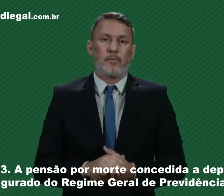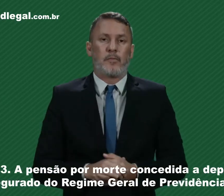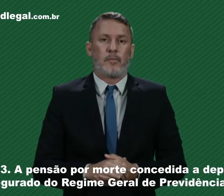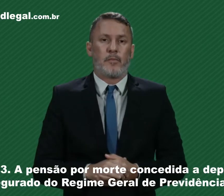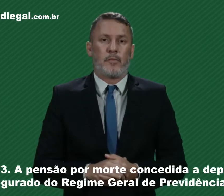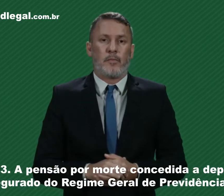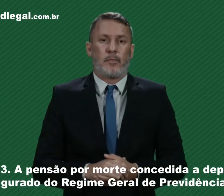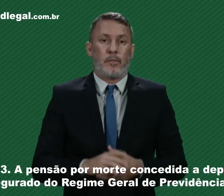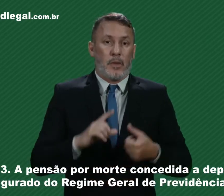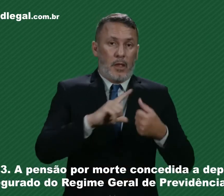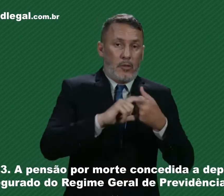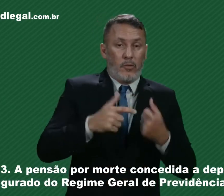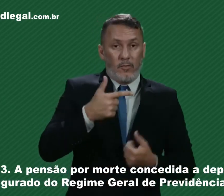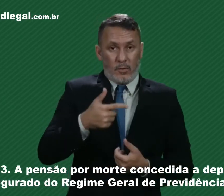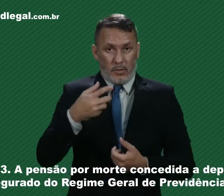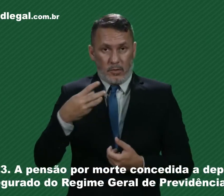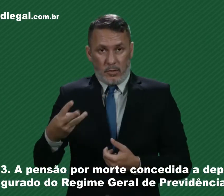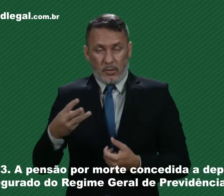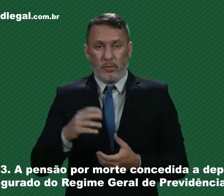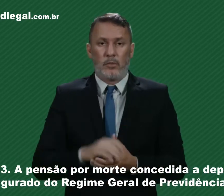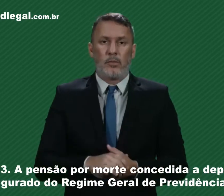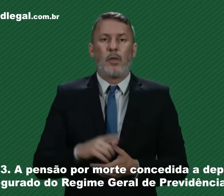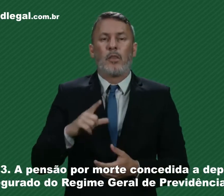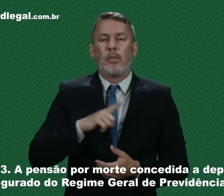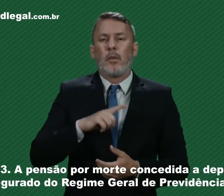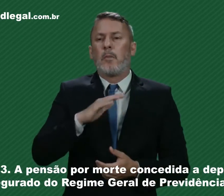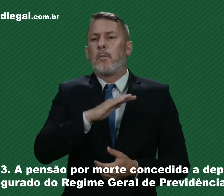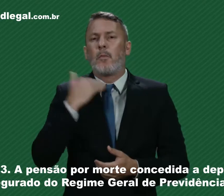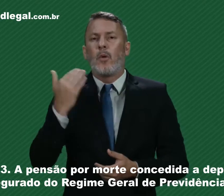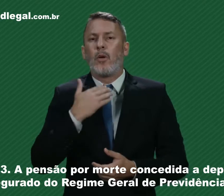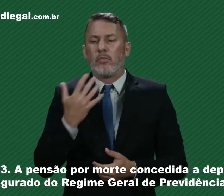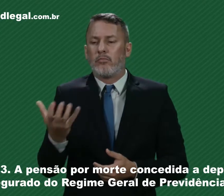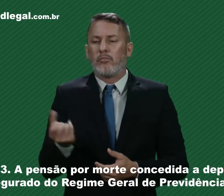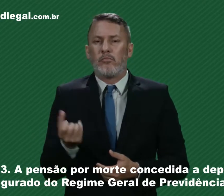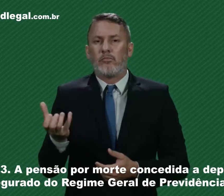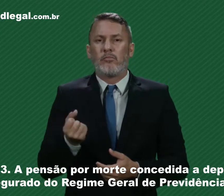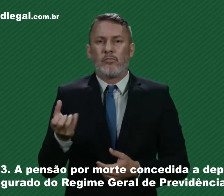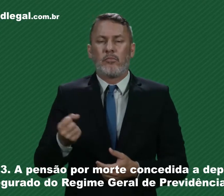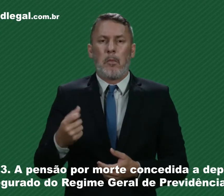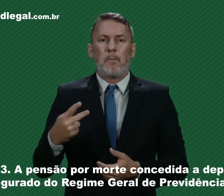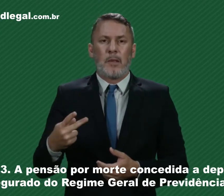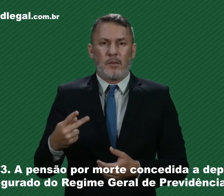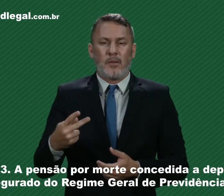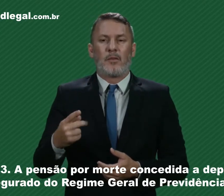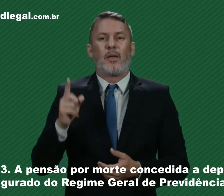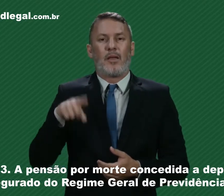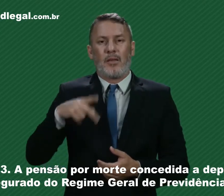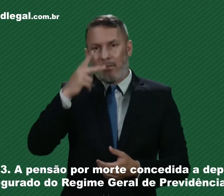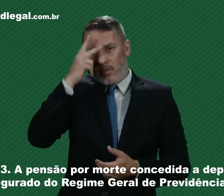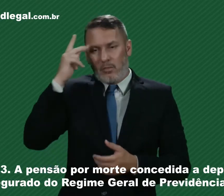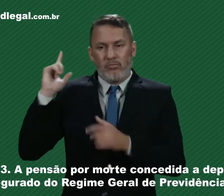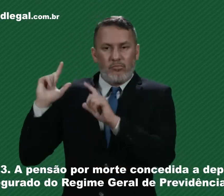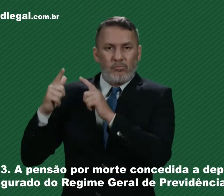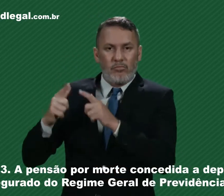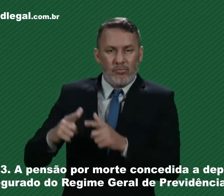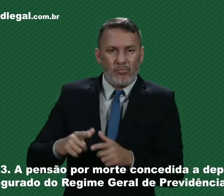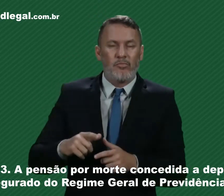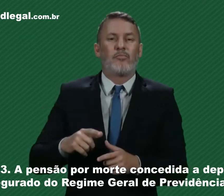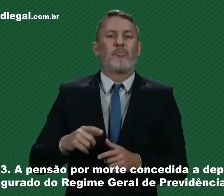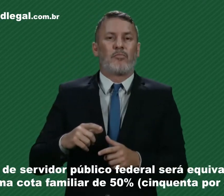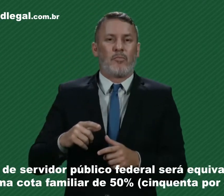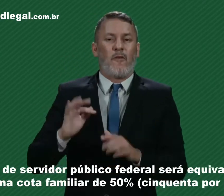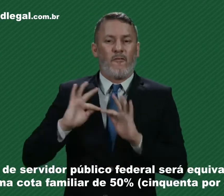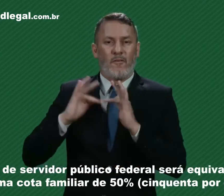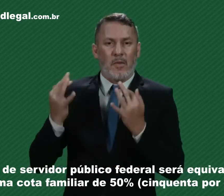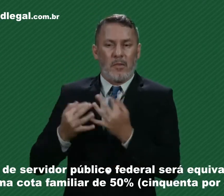social. Artigo 23. A pensão por morte concedida a dependente de segurado do regime de previdência